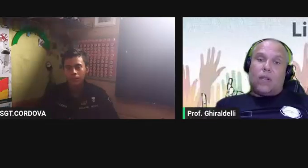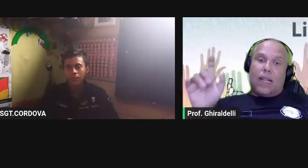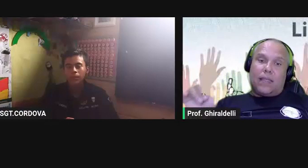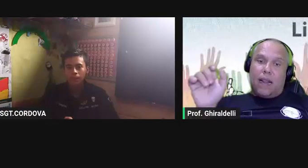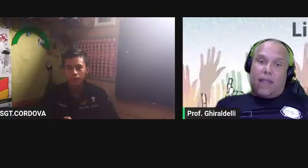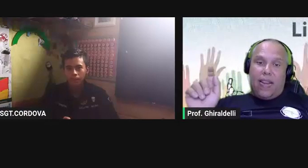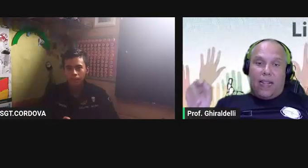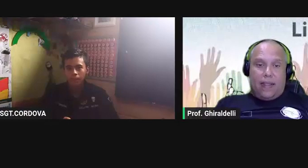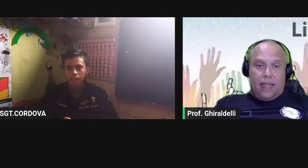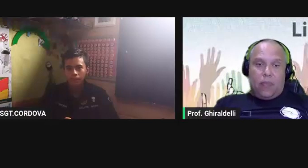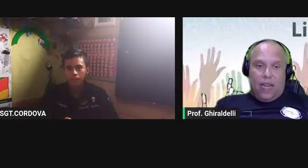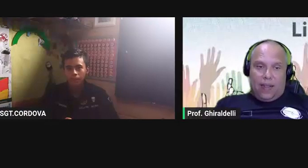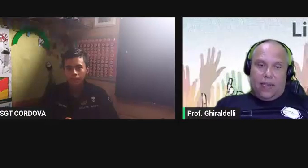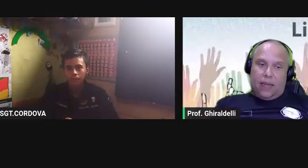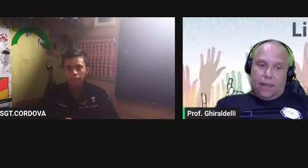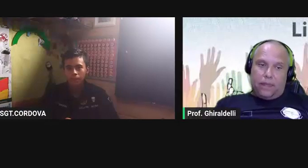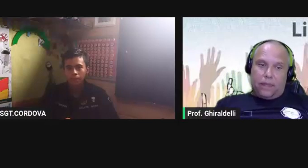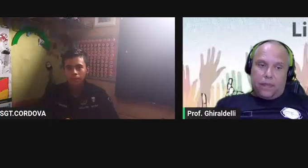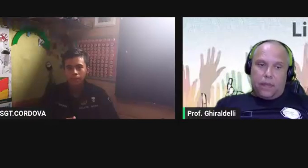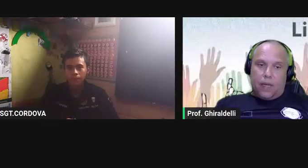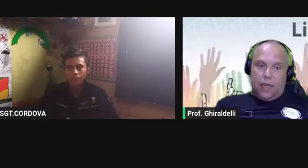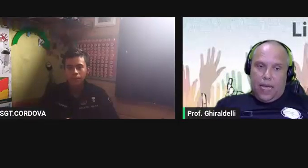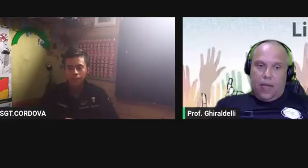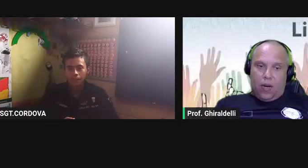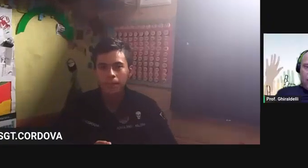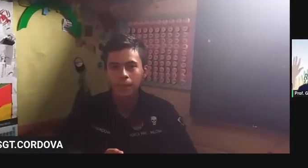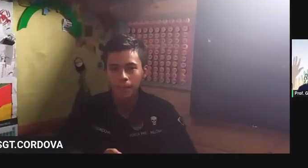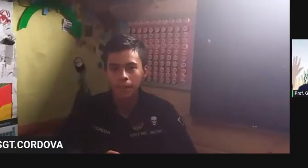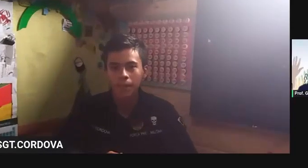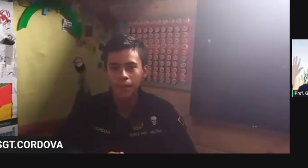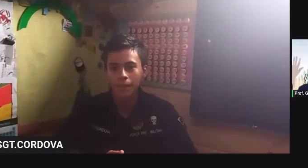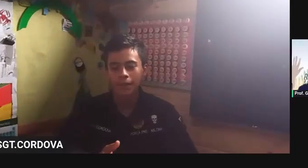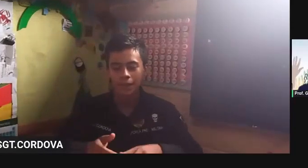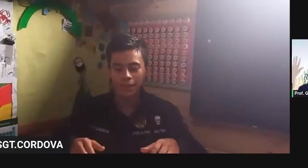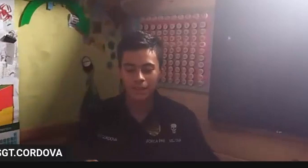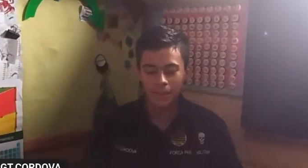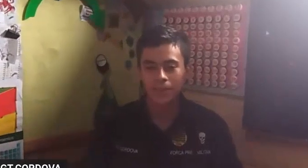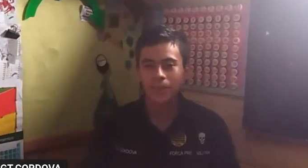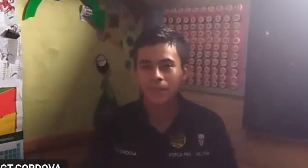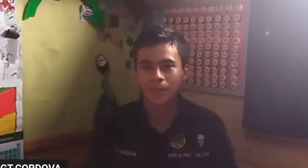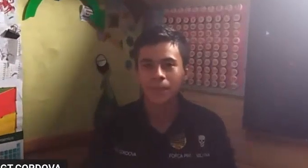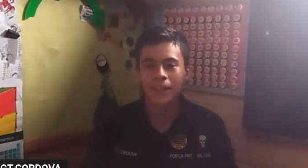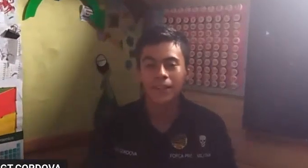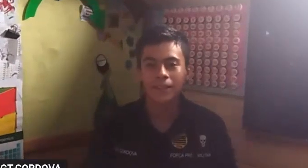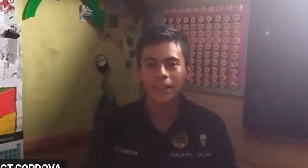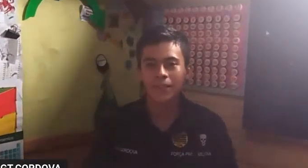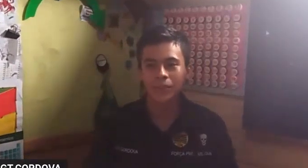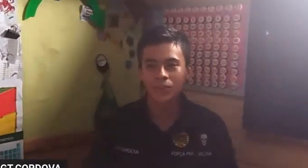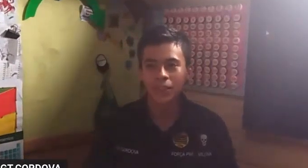que escrever letrinha por letrinha. Que aí, Córdova, manda ver. Exatamente. Então tá, continuando,